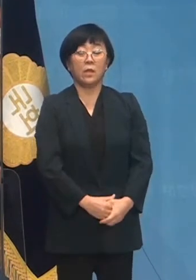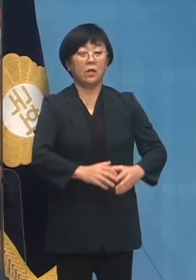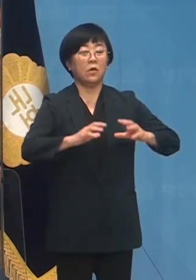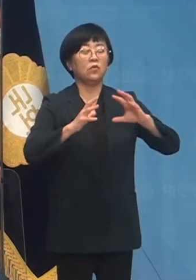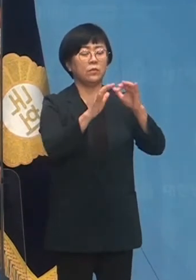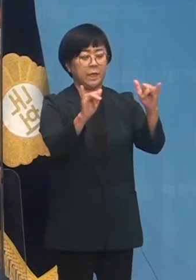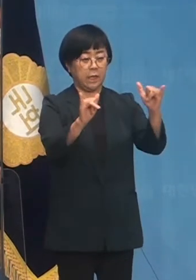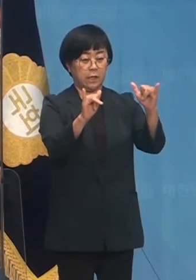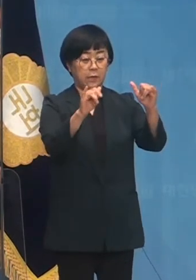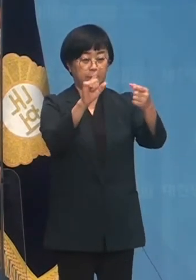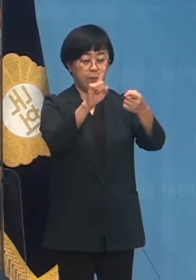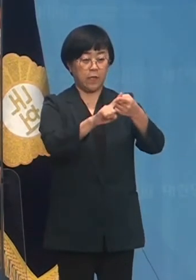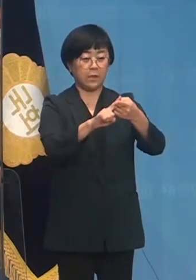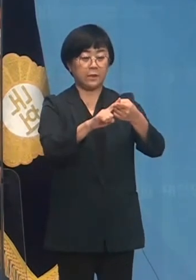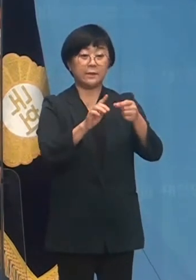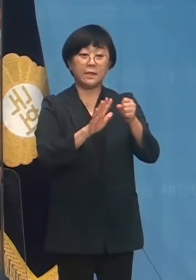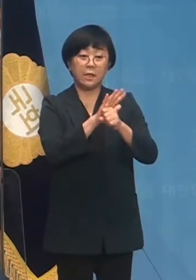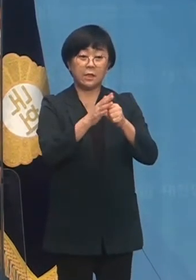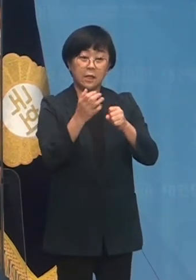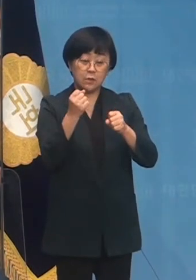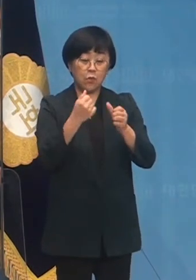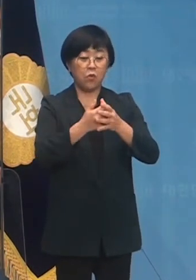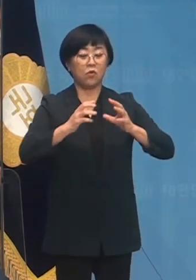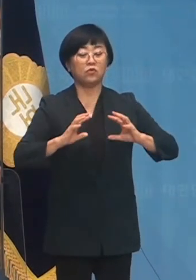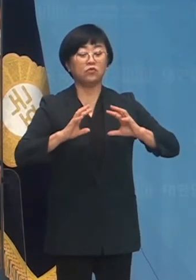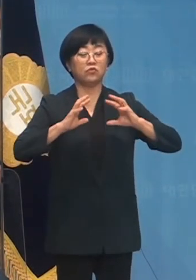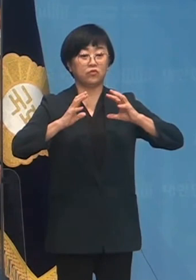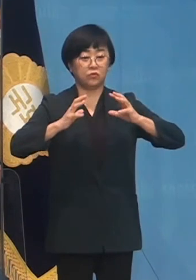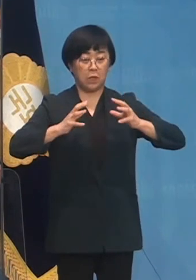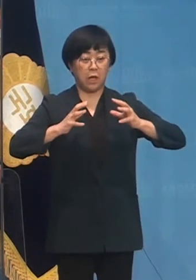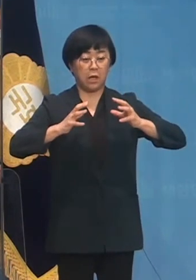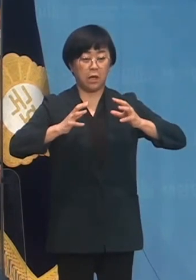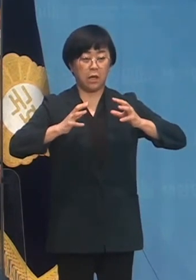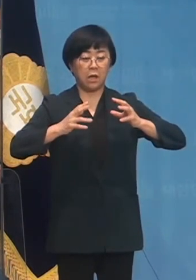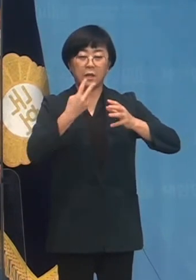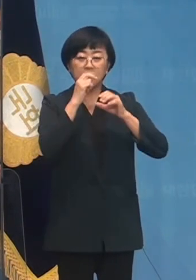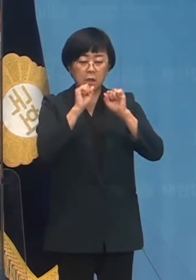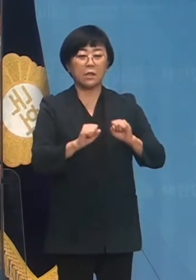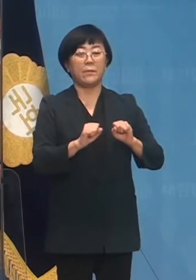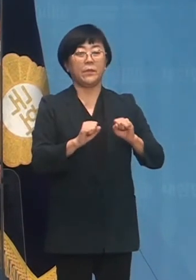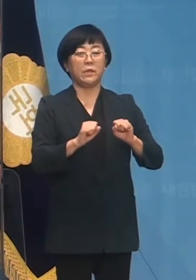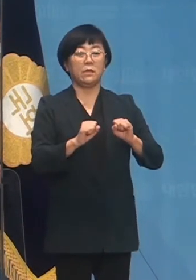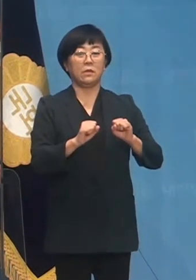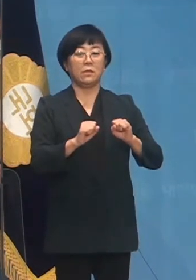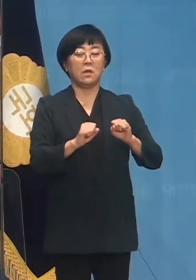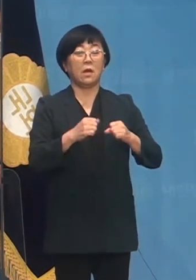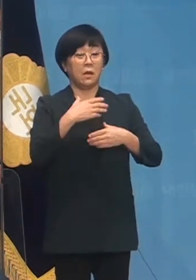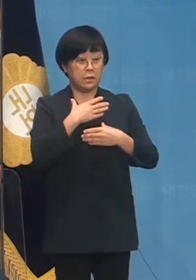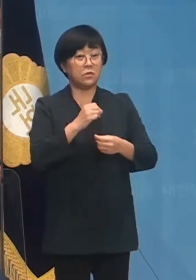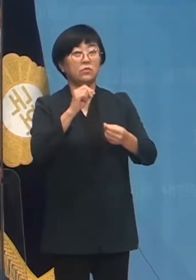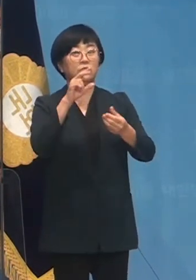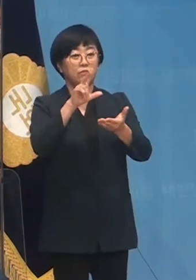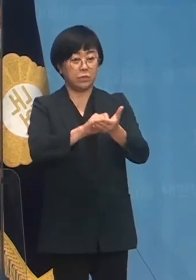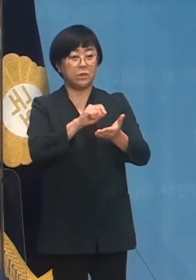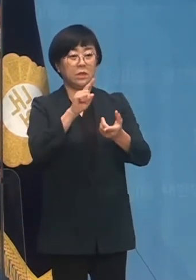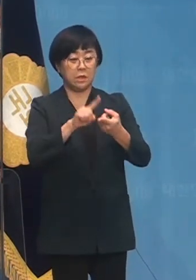국민에 대해서 애정을 가지고 국가 존속에 대해서 국가의 이 안전 문제에